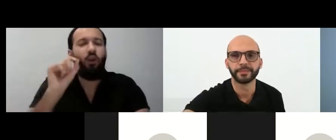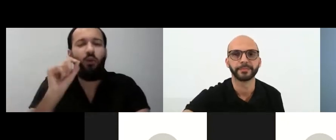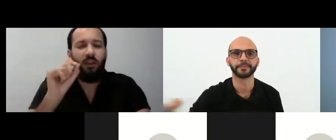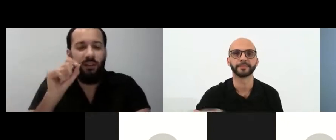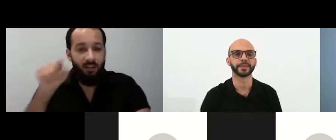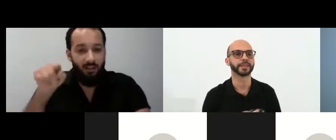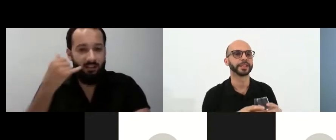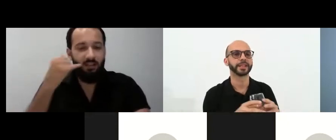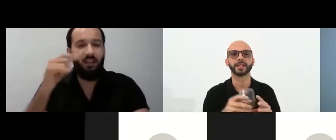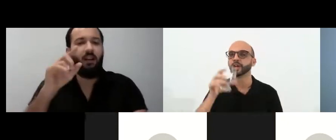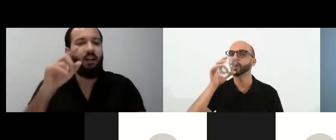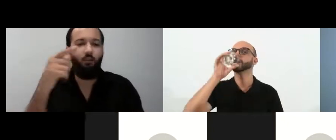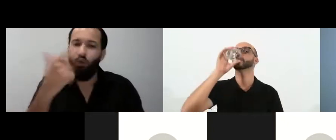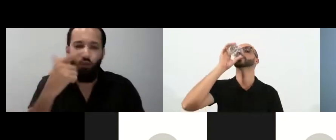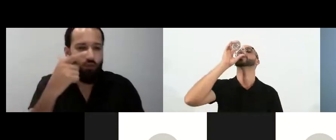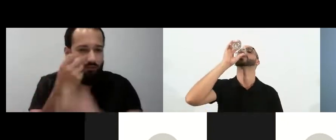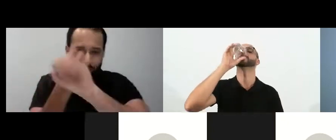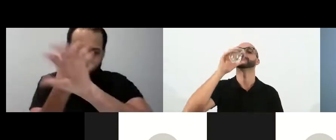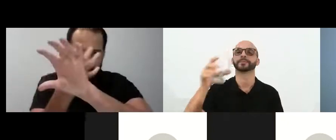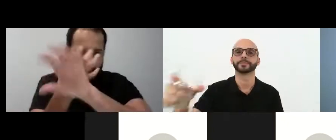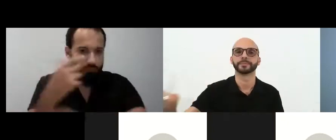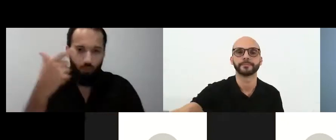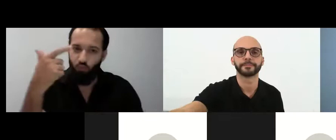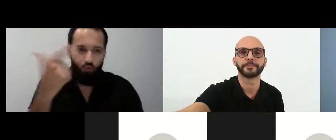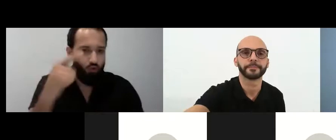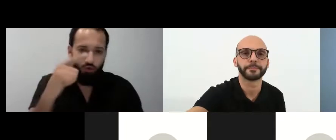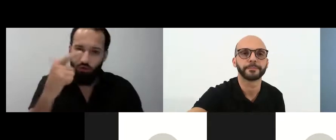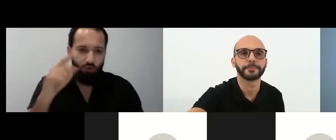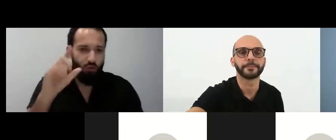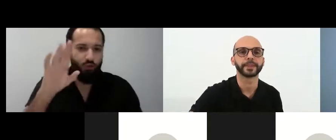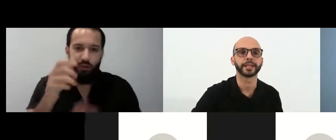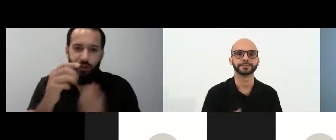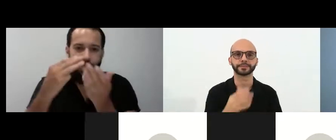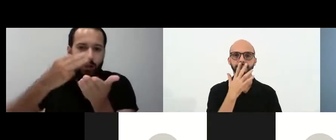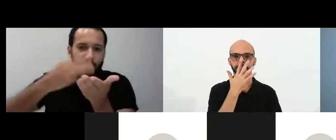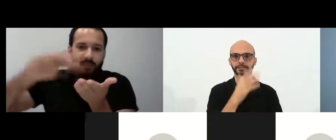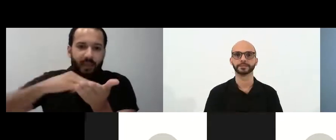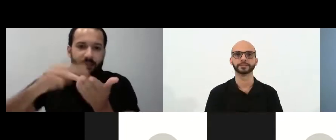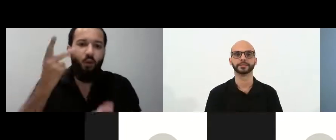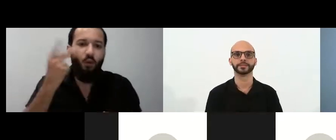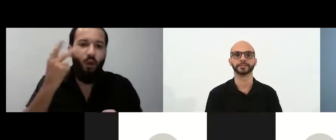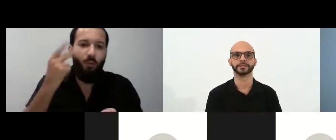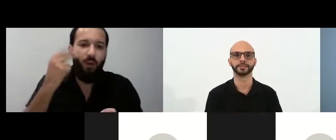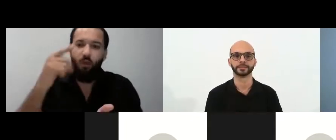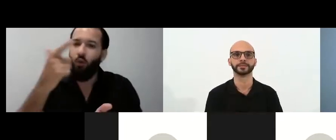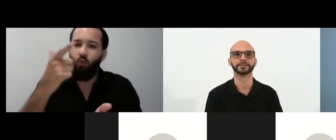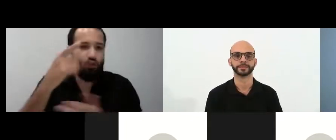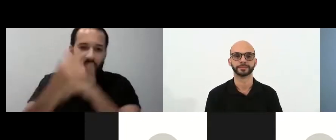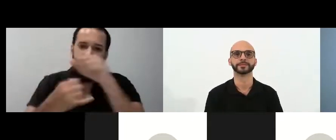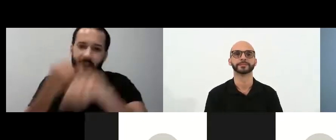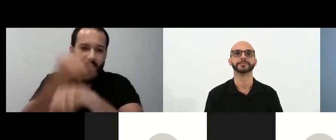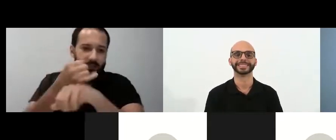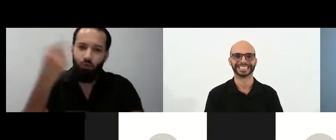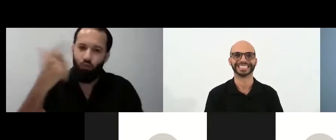traumas desse aparelho, porque não tinha a câmera, era só mensagens